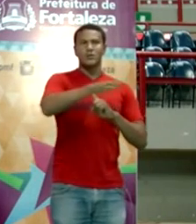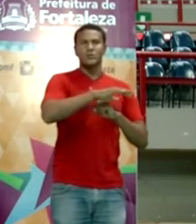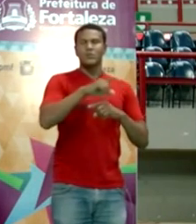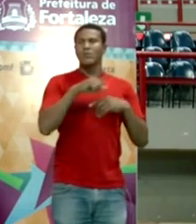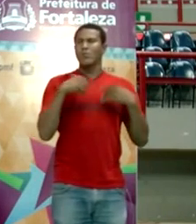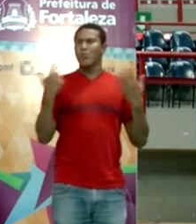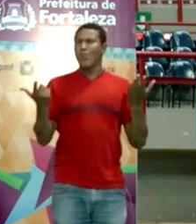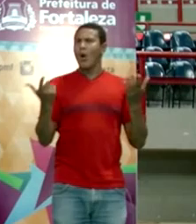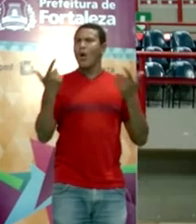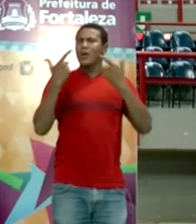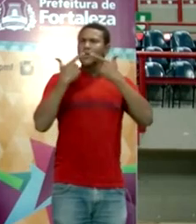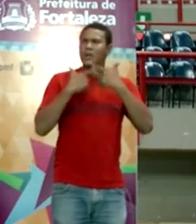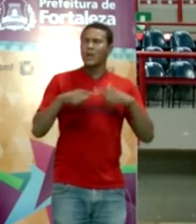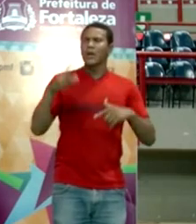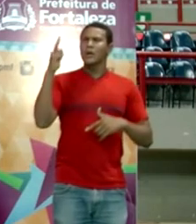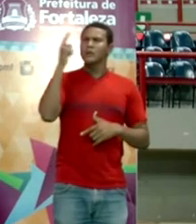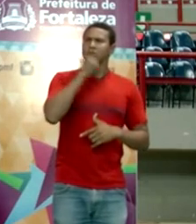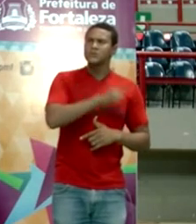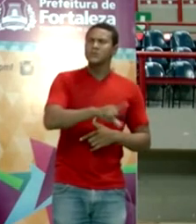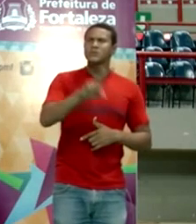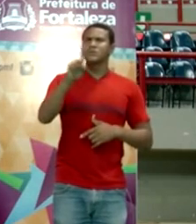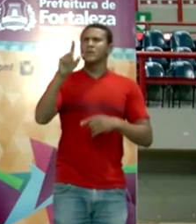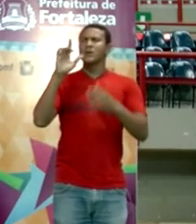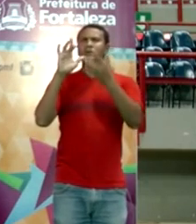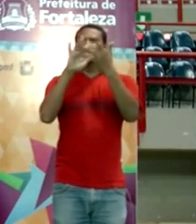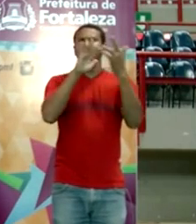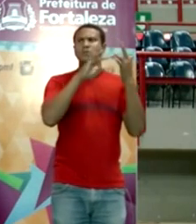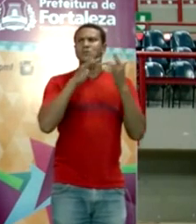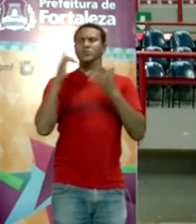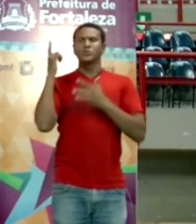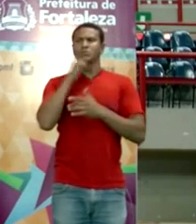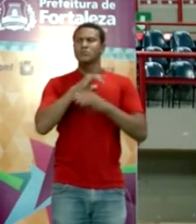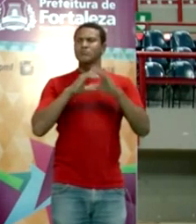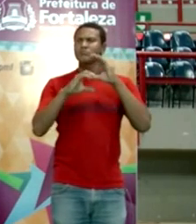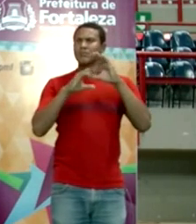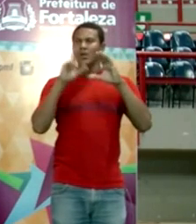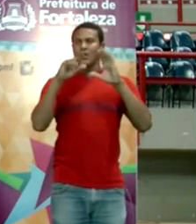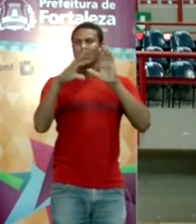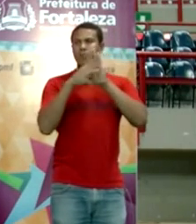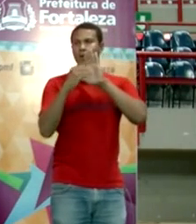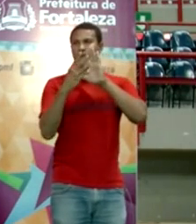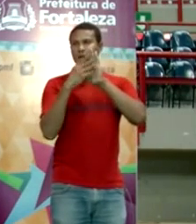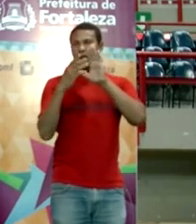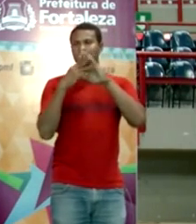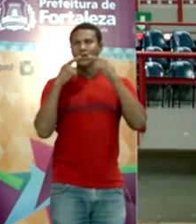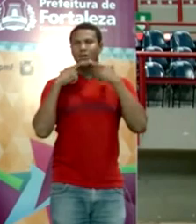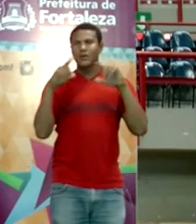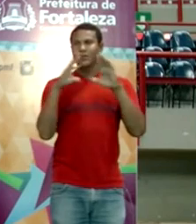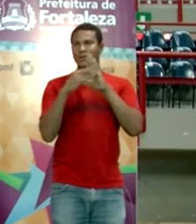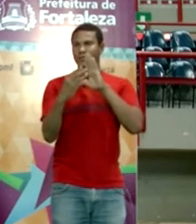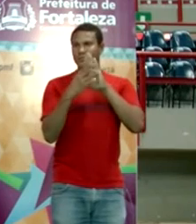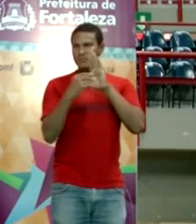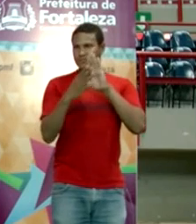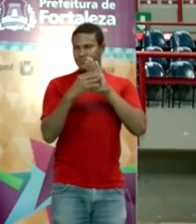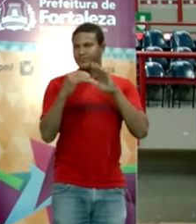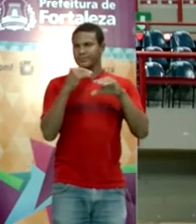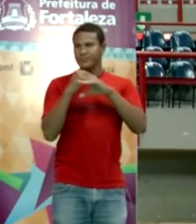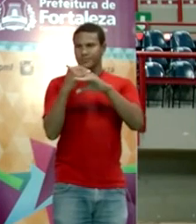pode atingir os mais variados grupos sociais? É a linguagem padrão normativa. Portanto, a resposta no item